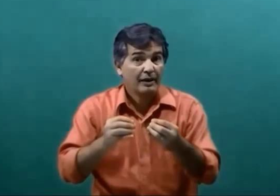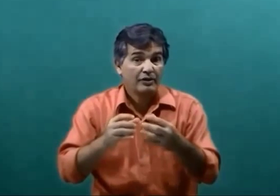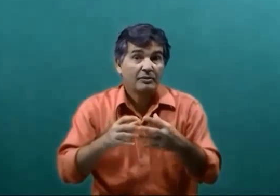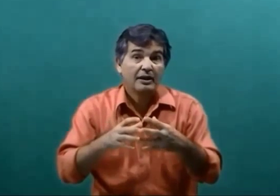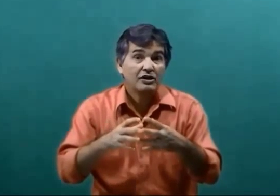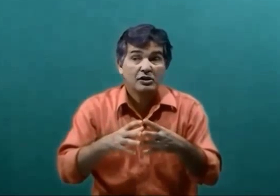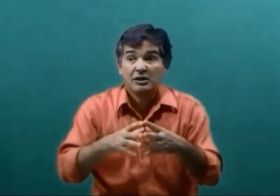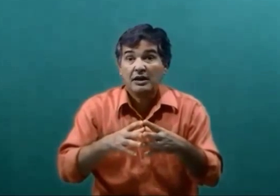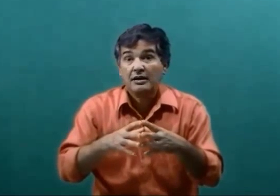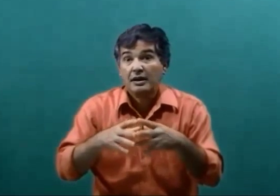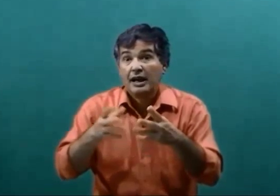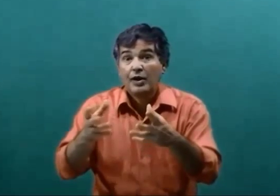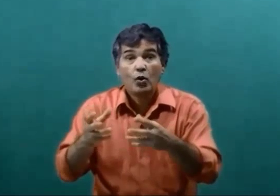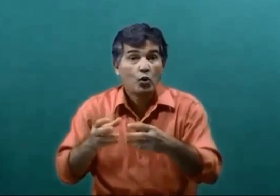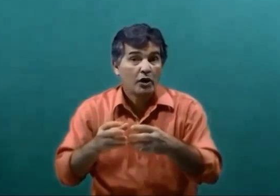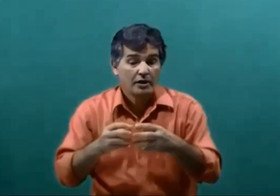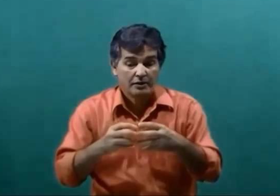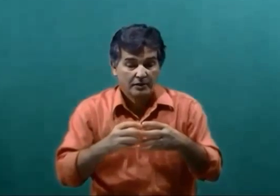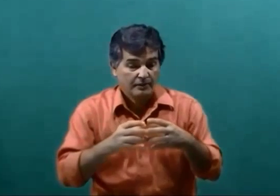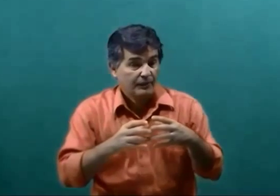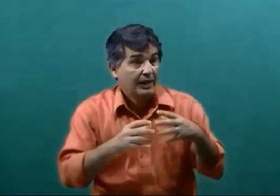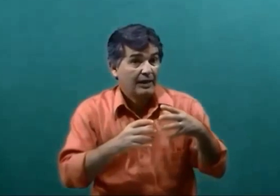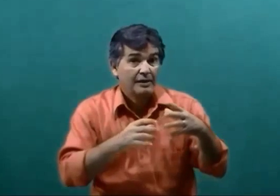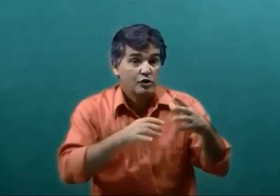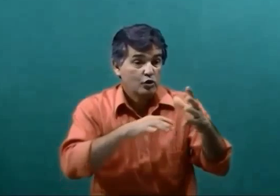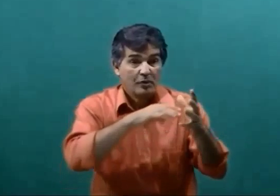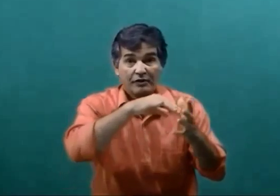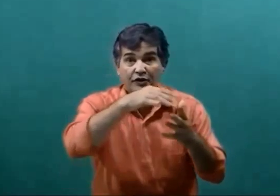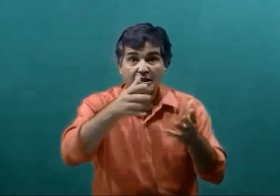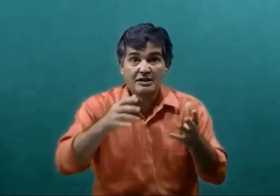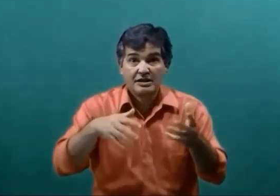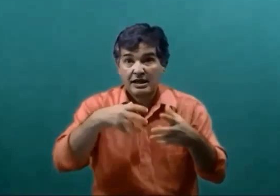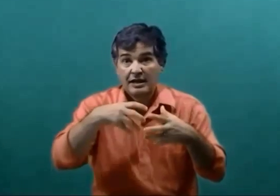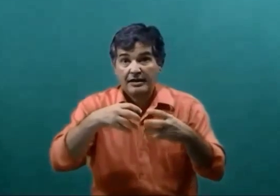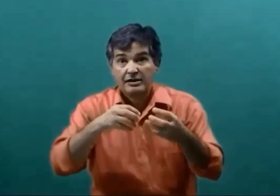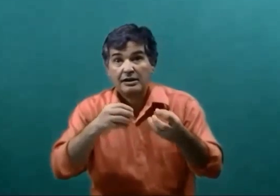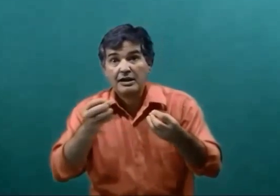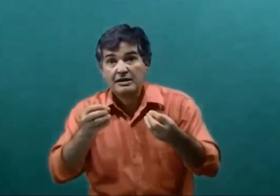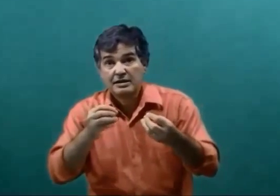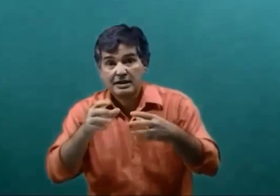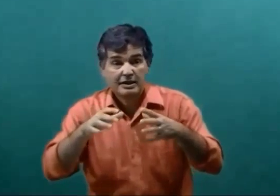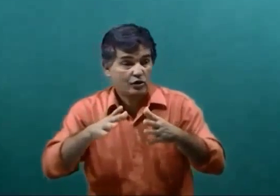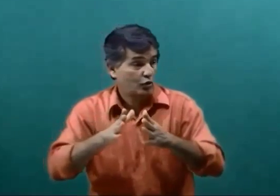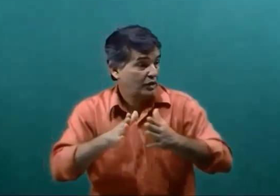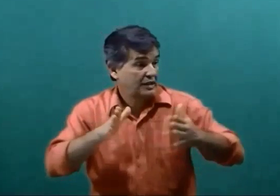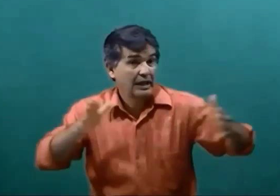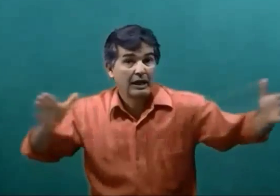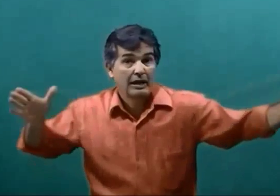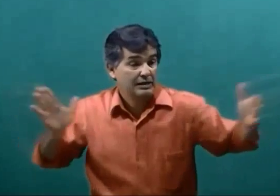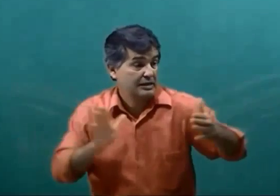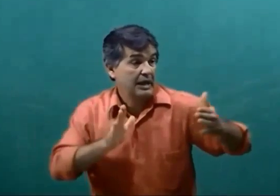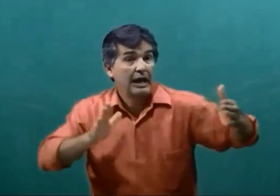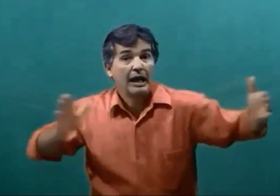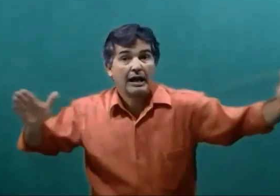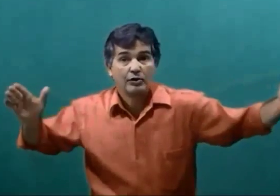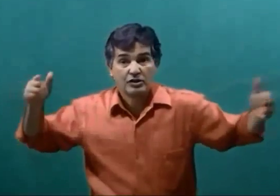trabalho também a questão da largura, da superfície, se é lisa, se é textura, se é largo, se